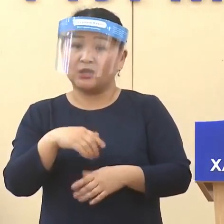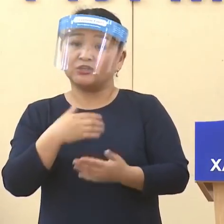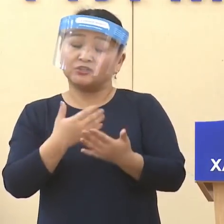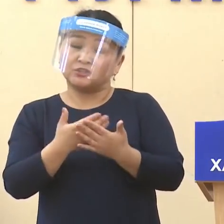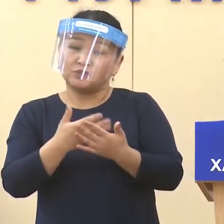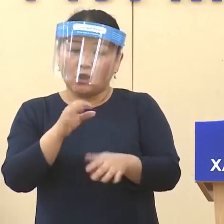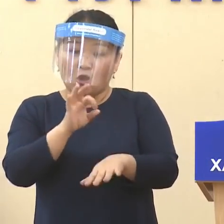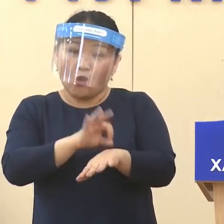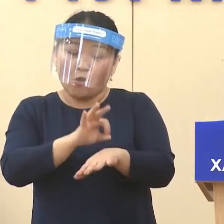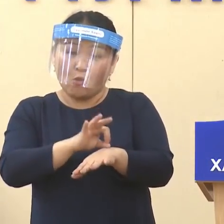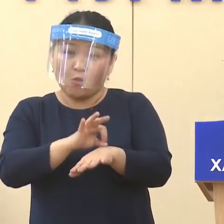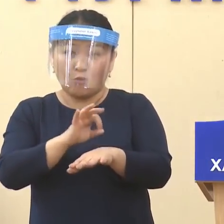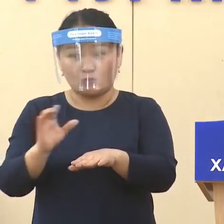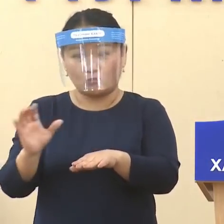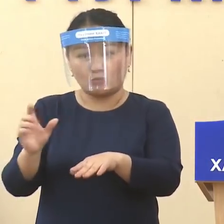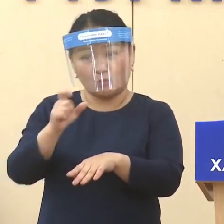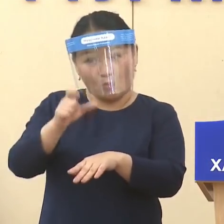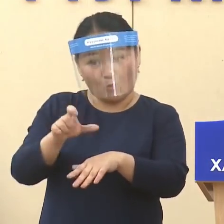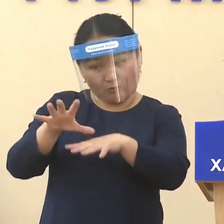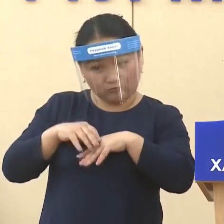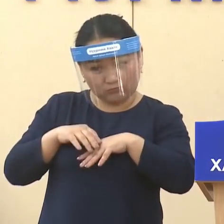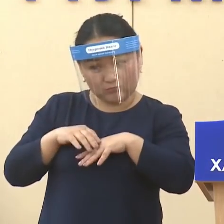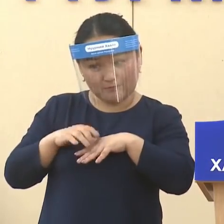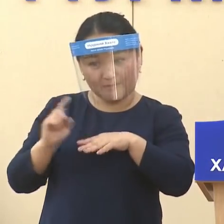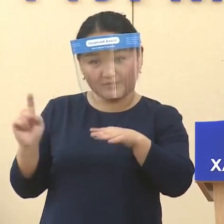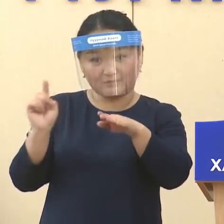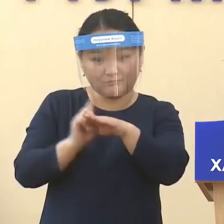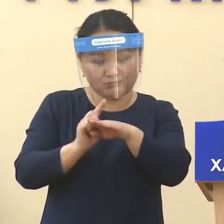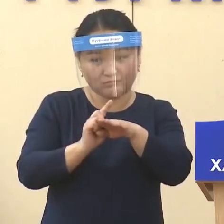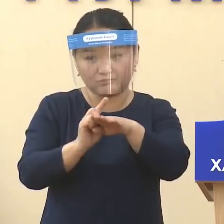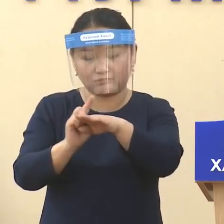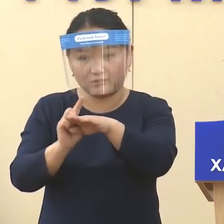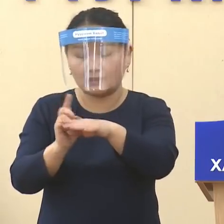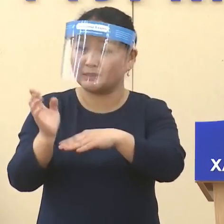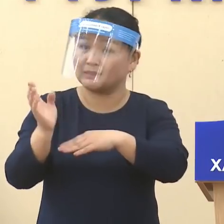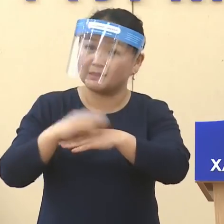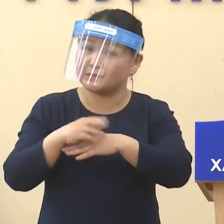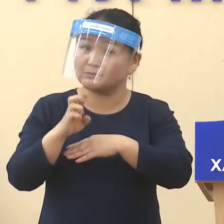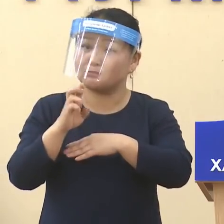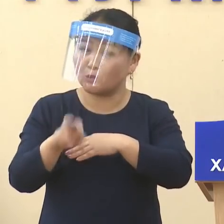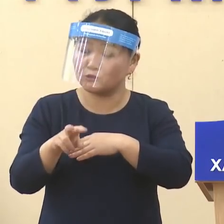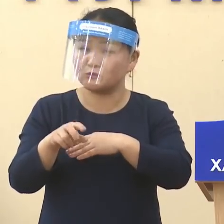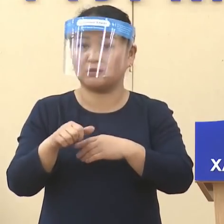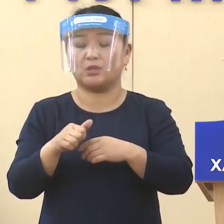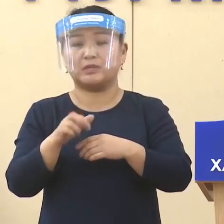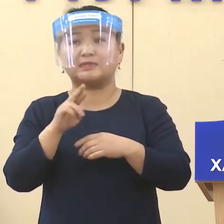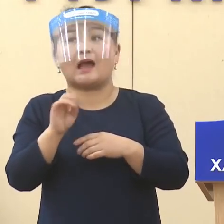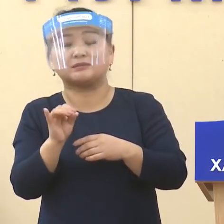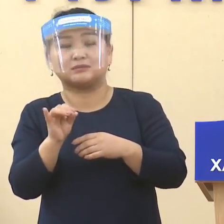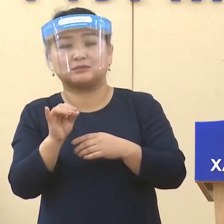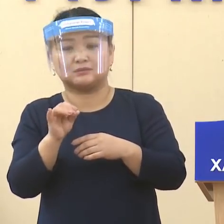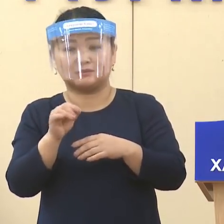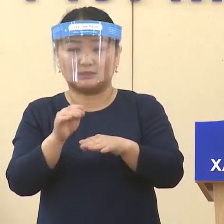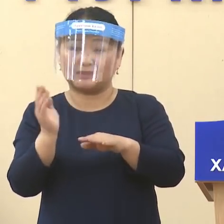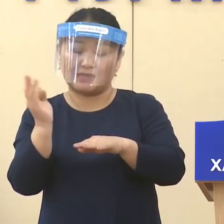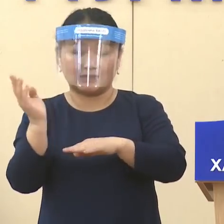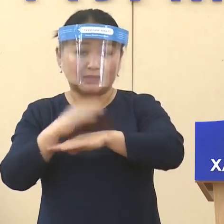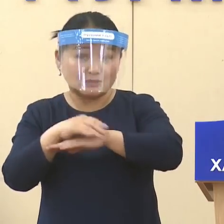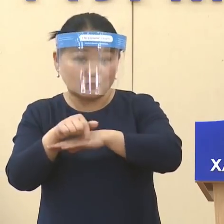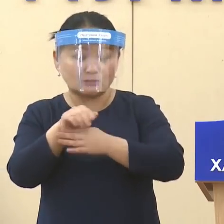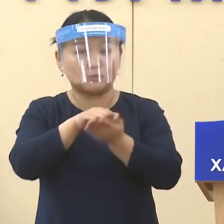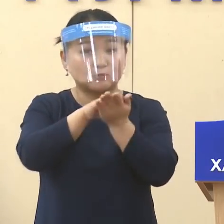юм бол зохицыг халдвар гүйтэх, тээвэрлэх, чандралхад халдвар хамгаалалтын дэглэмийг хэрхэн баримтлах талаар одоо